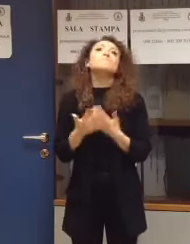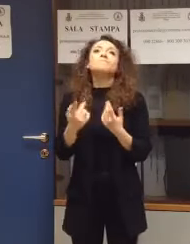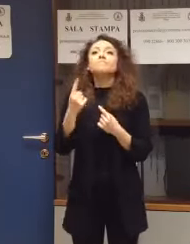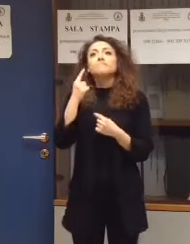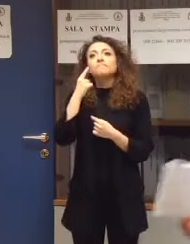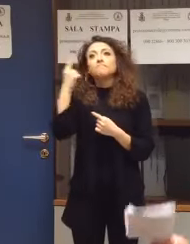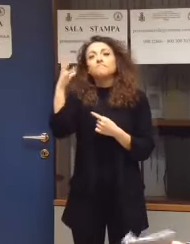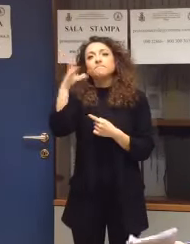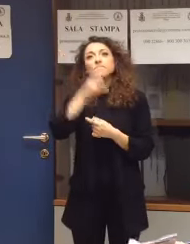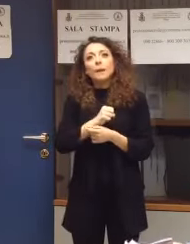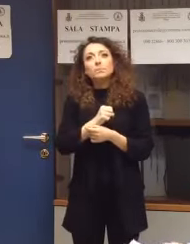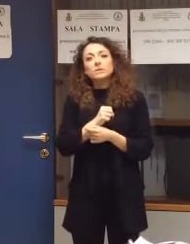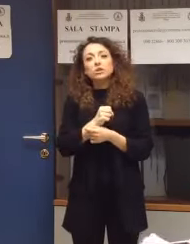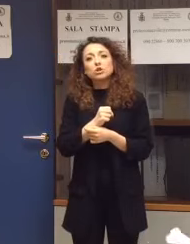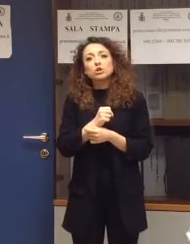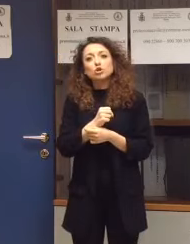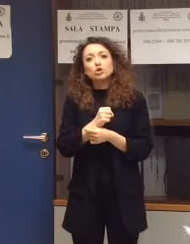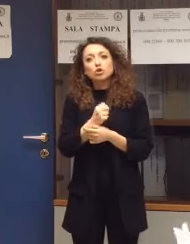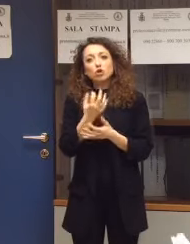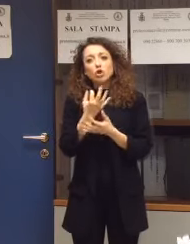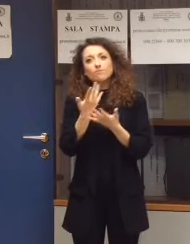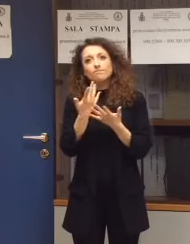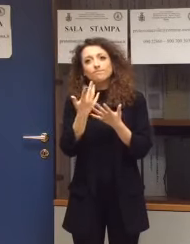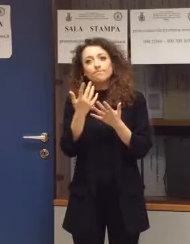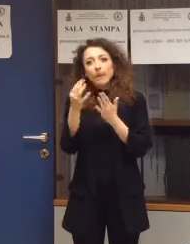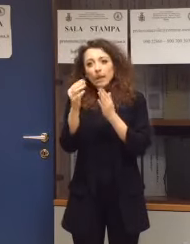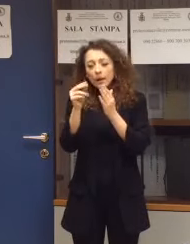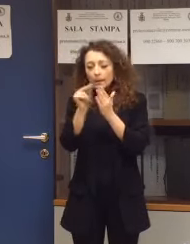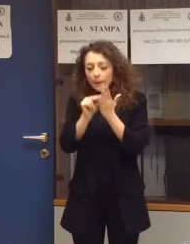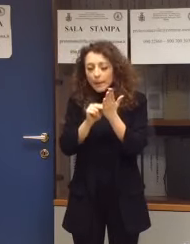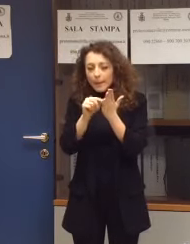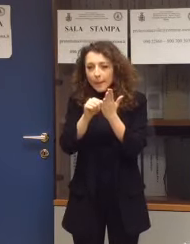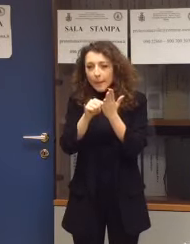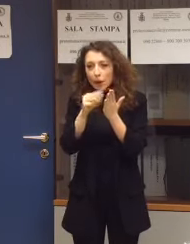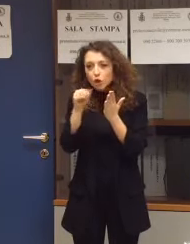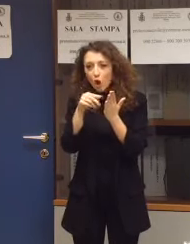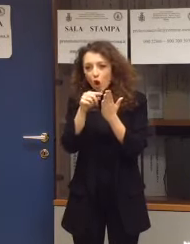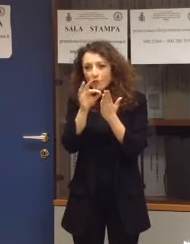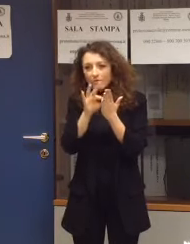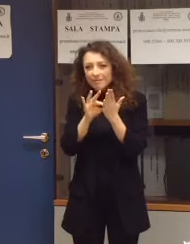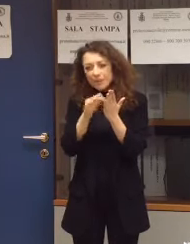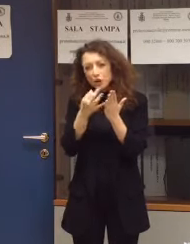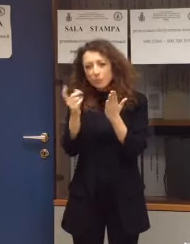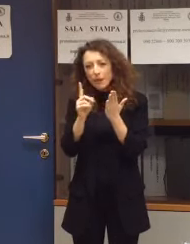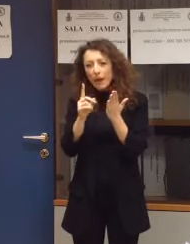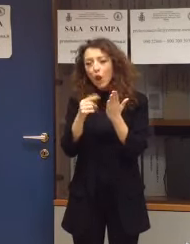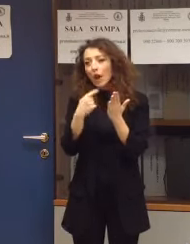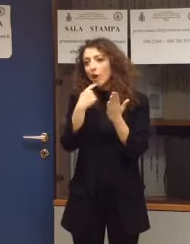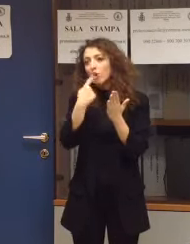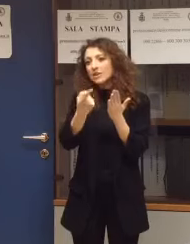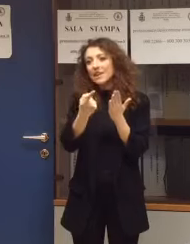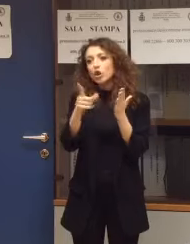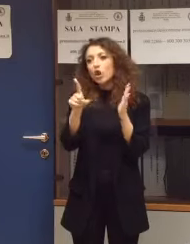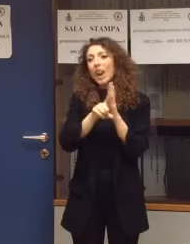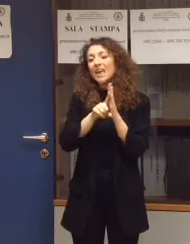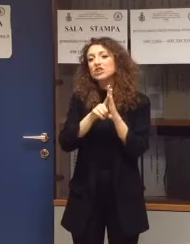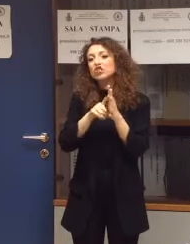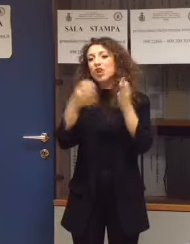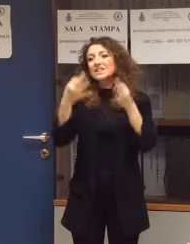dove era l'imbroglio, ed ecco perché ho definito la legge di stabilità il